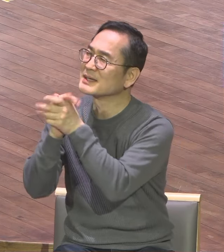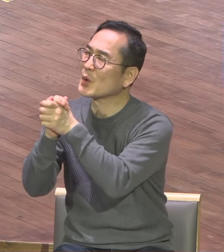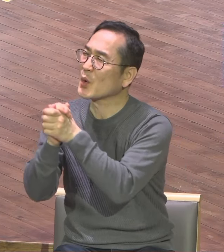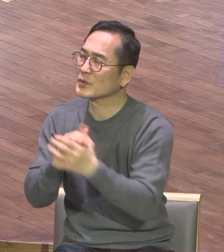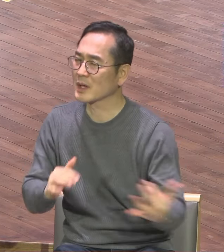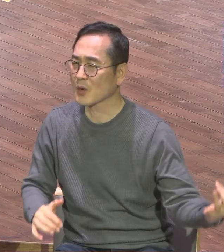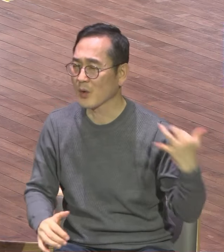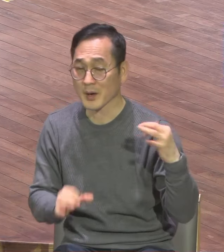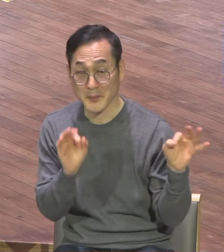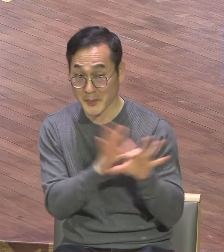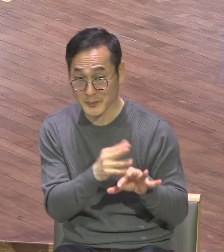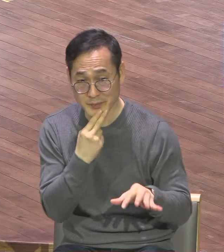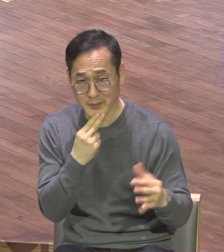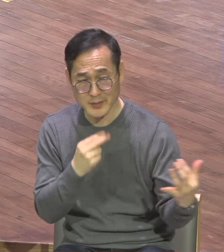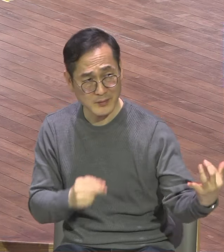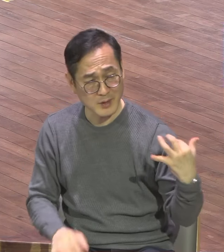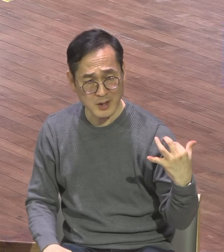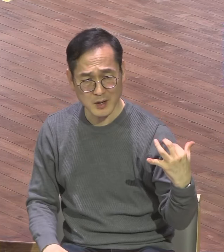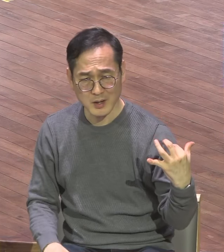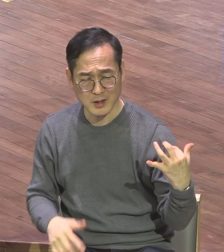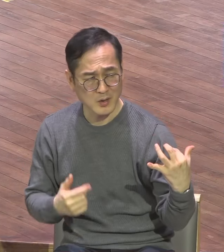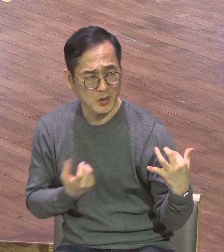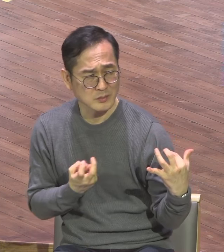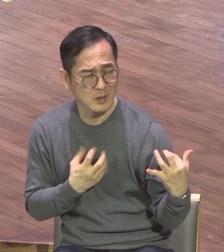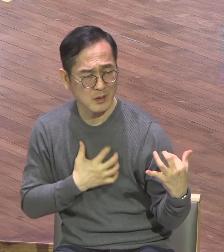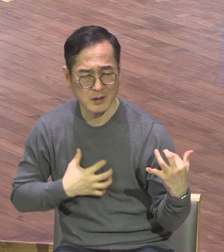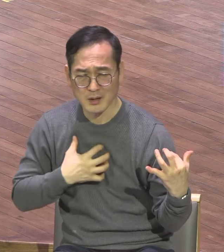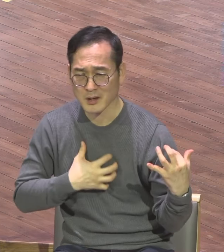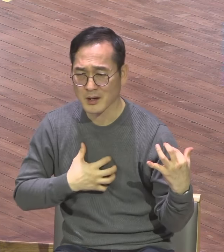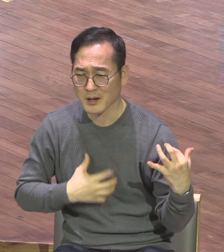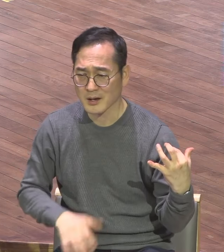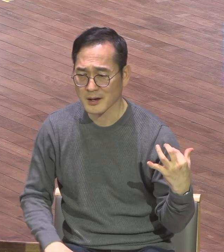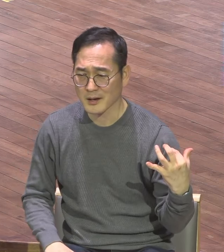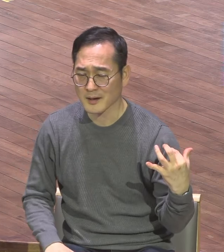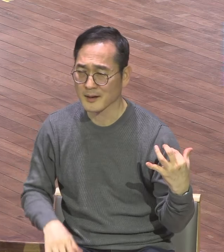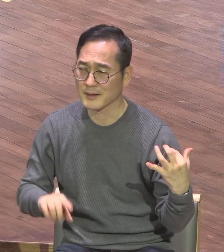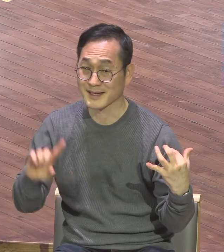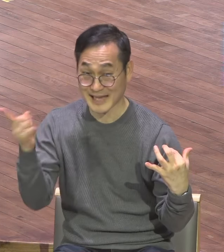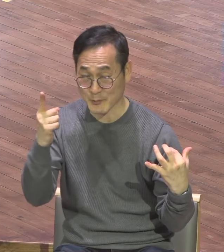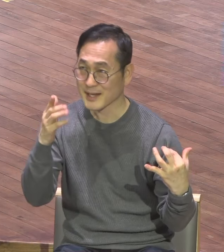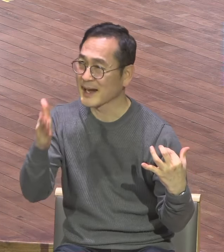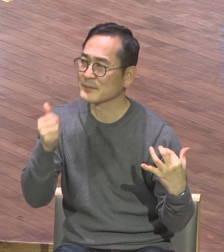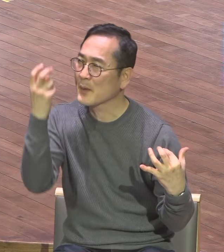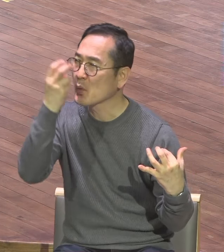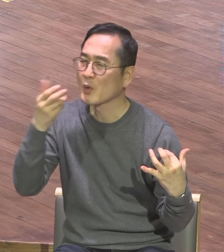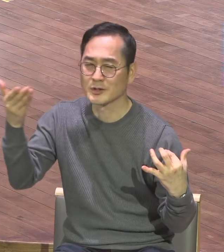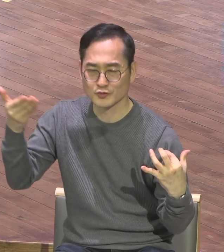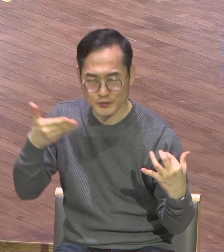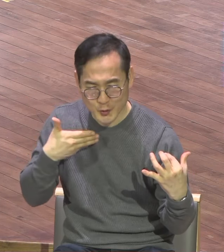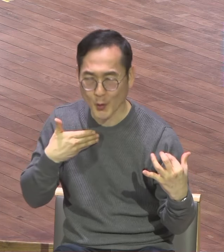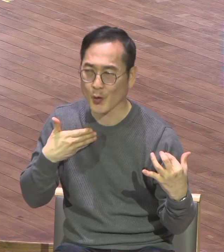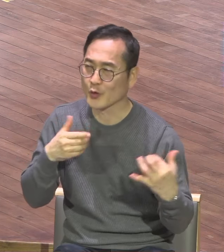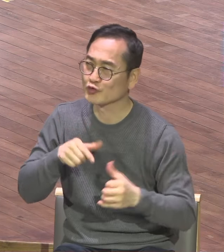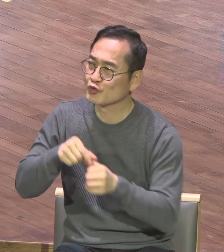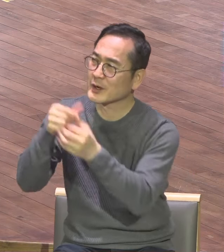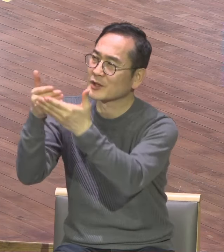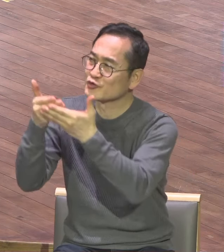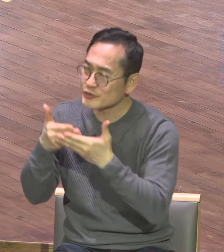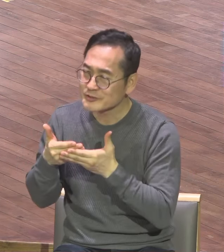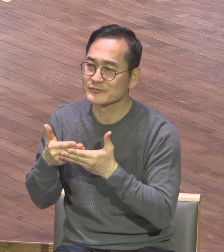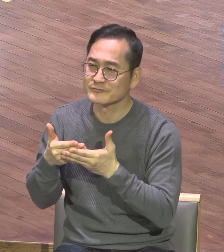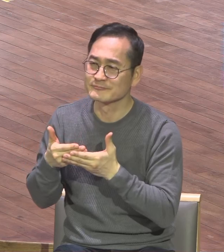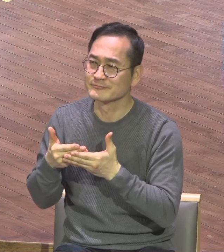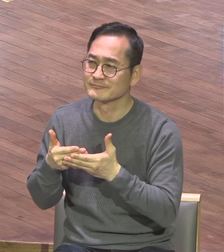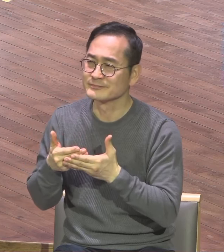아니고, 그런데 그런 환난 가운데서 다윗은 하나님의 보호하심과 구원하심 이걸